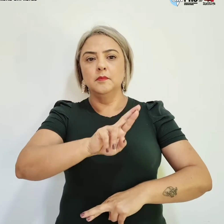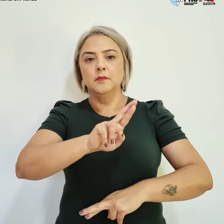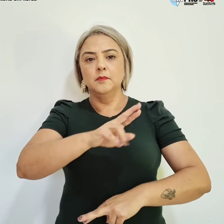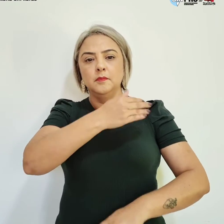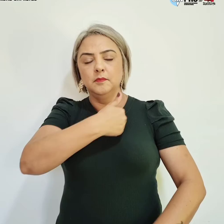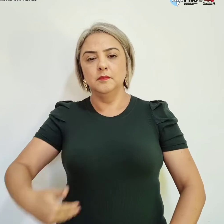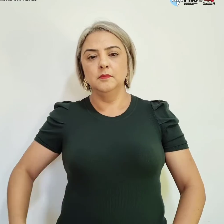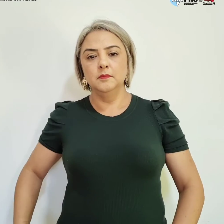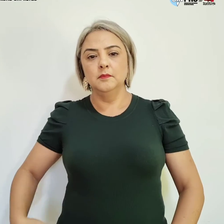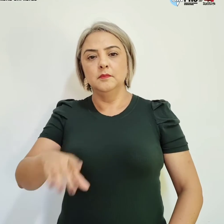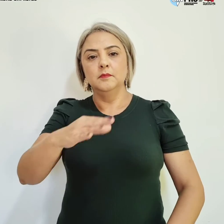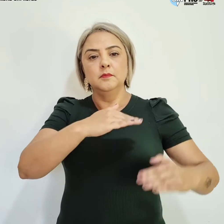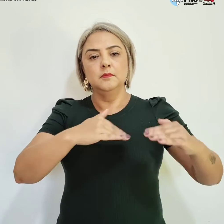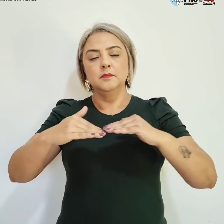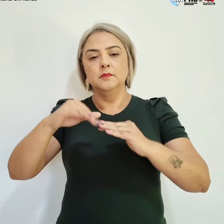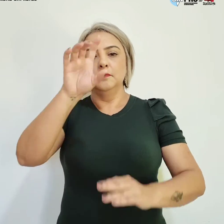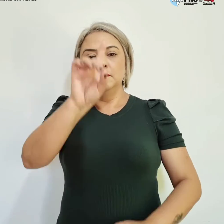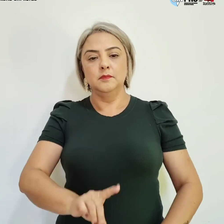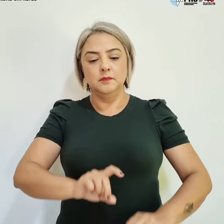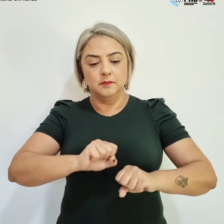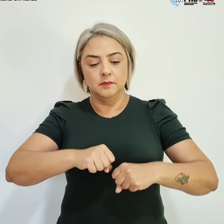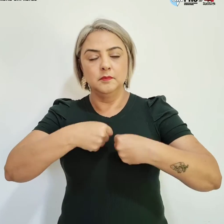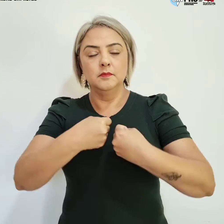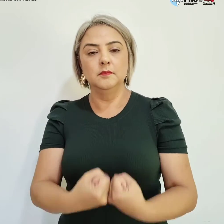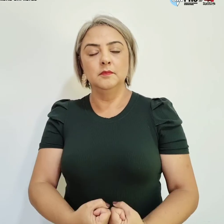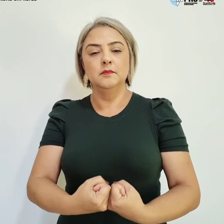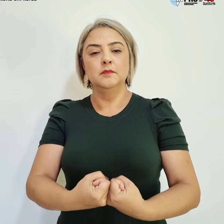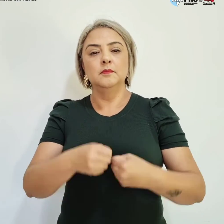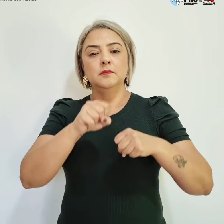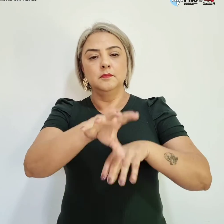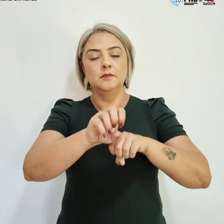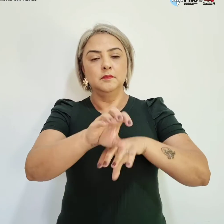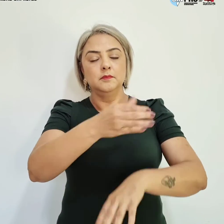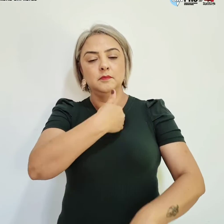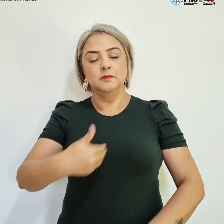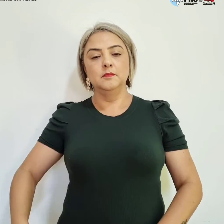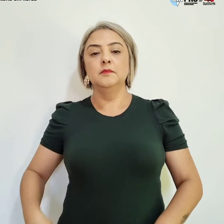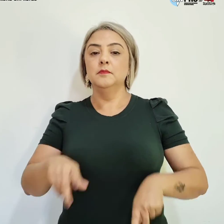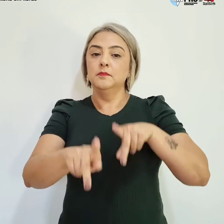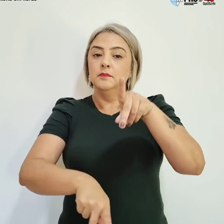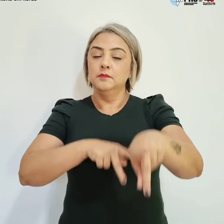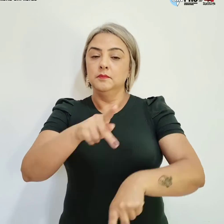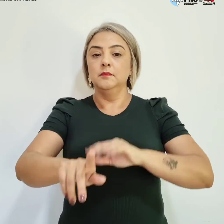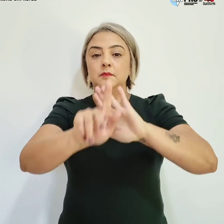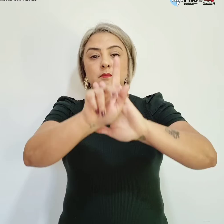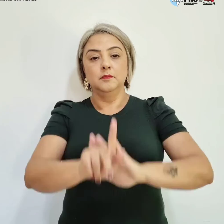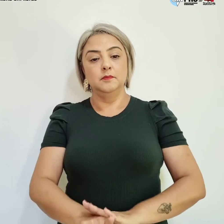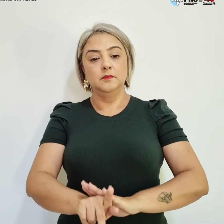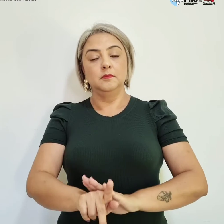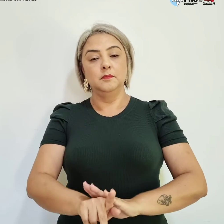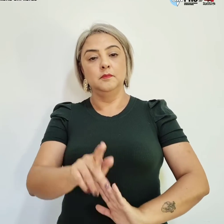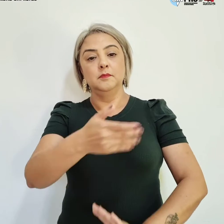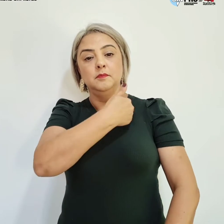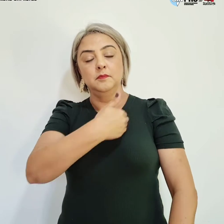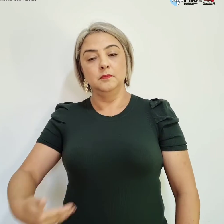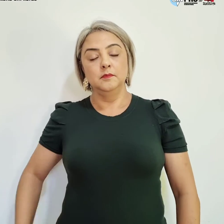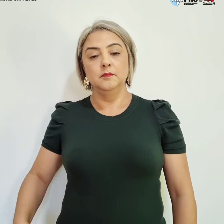Direito e a defesa da educação pública e popular, com gestão pública, gratuita,